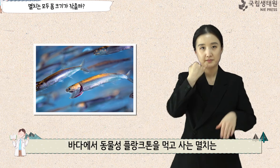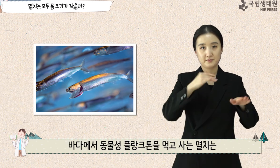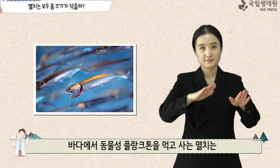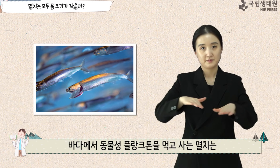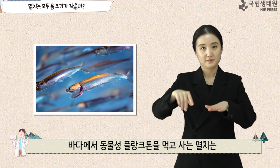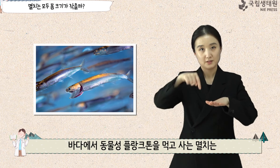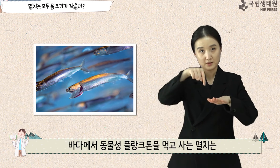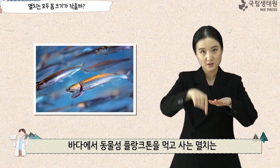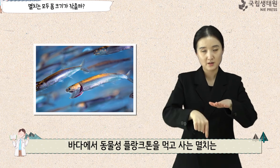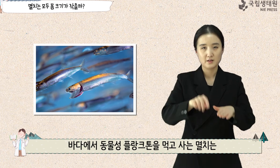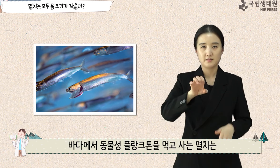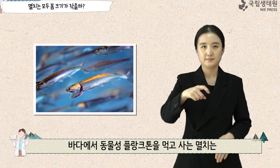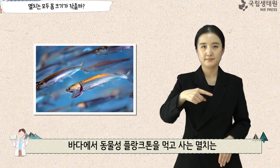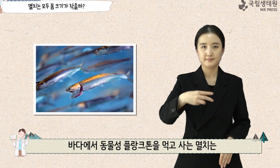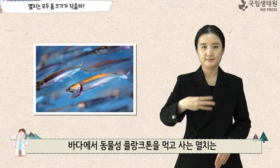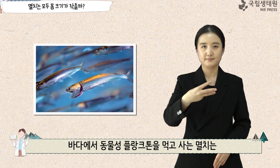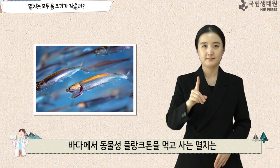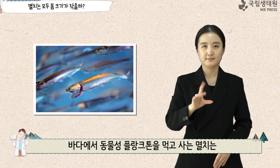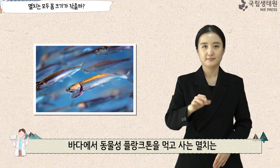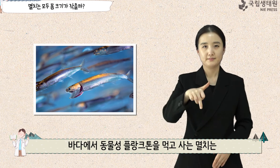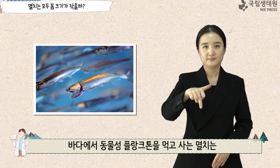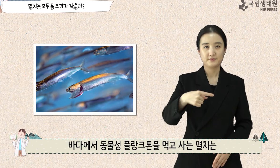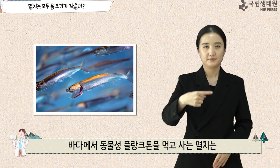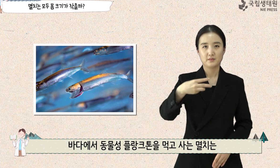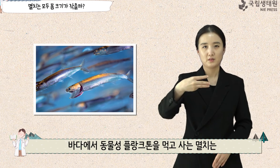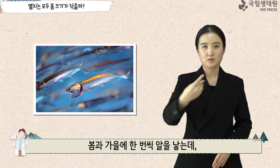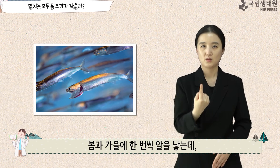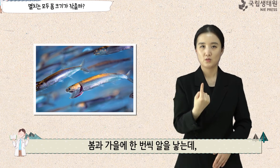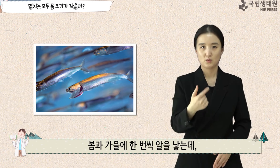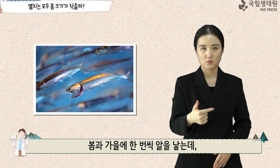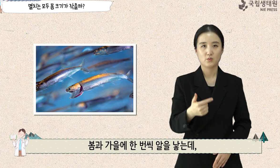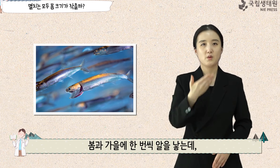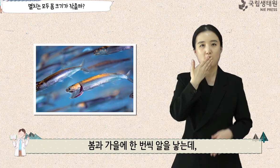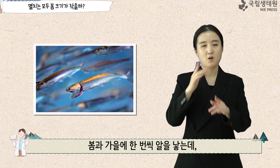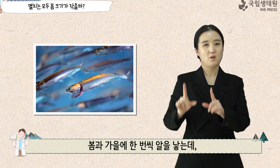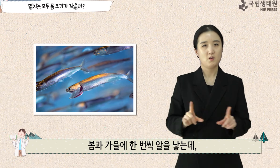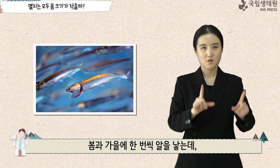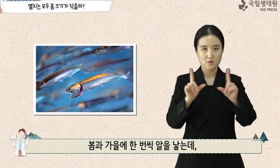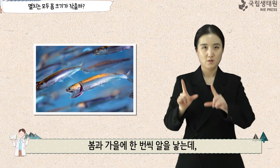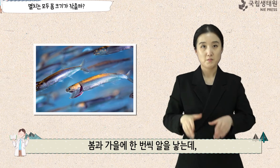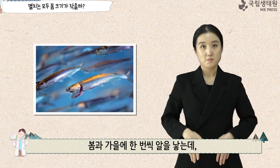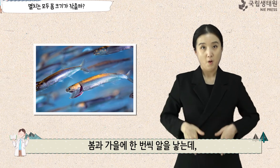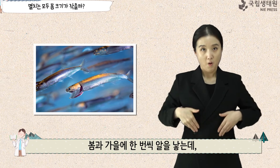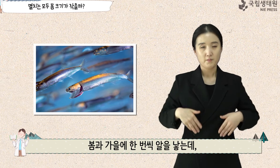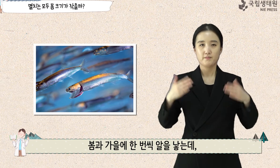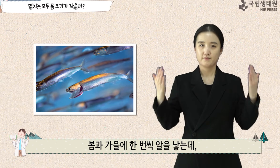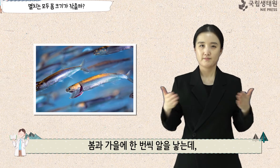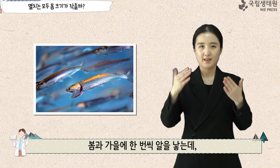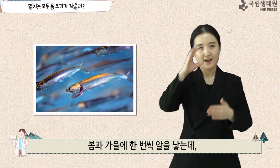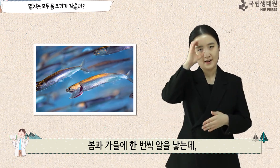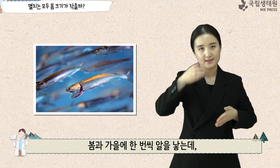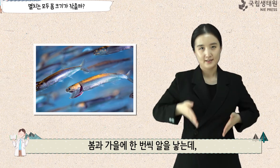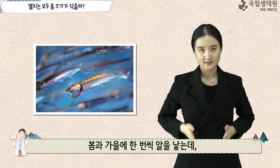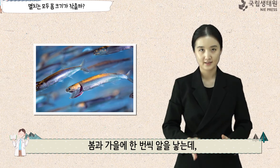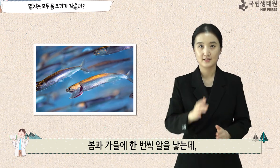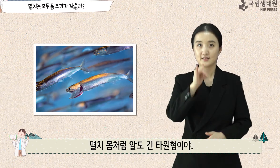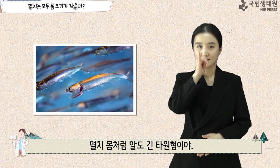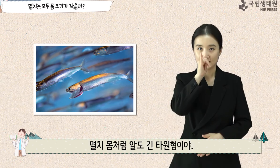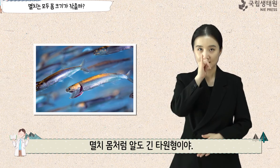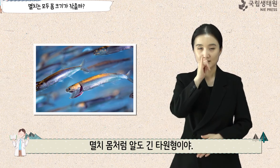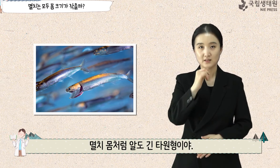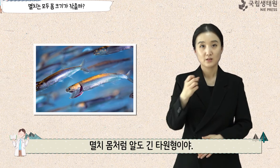바다에서 동물성 플랑크톤을 먹고 사는 멸치는 봄과 가을에 한 번씩 알을 낳는데